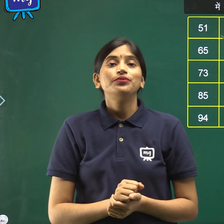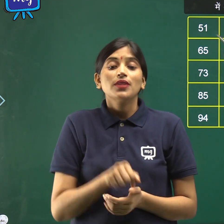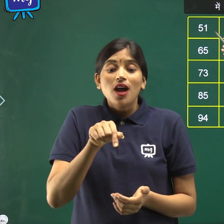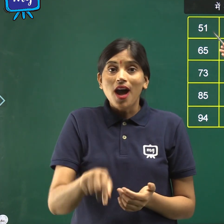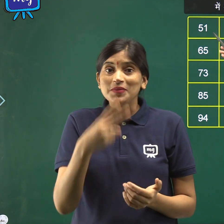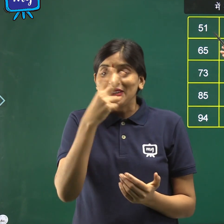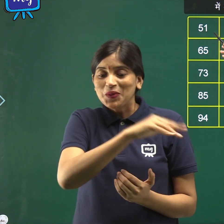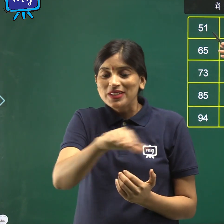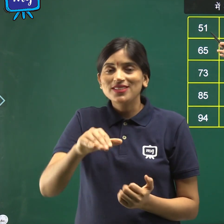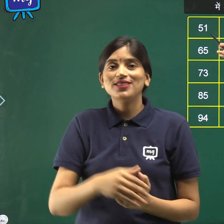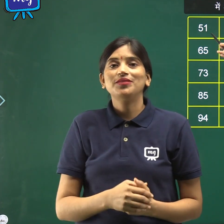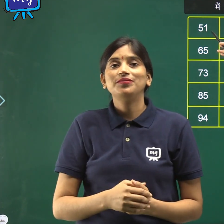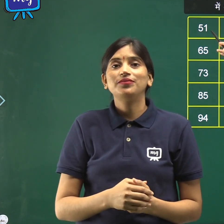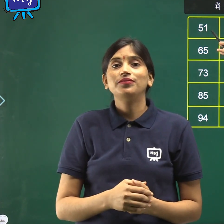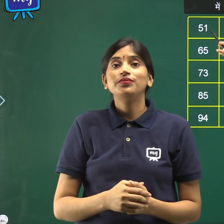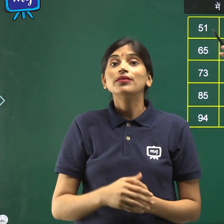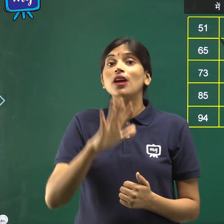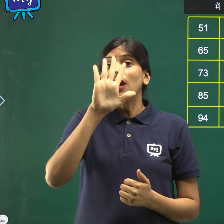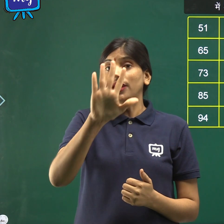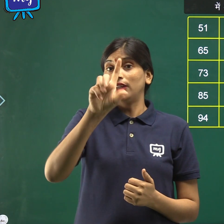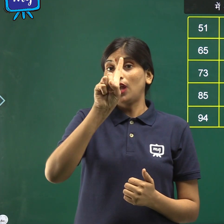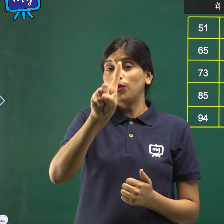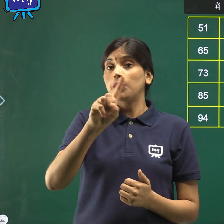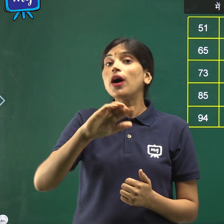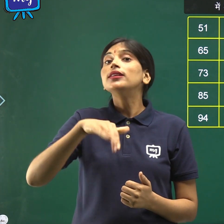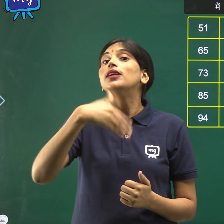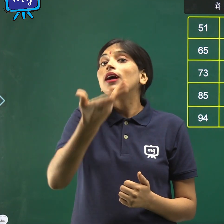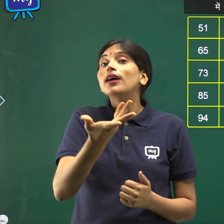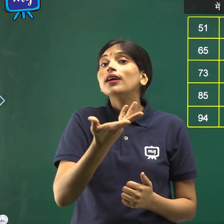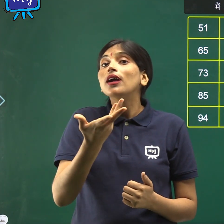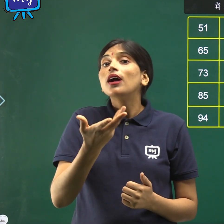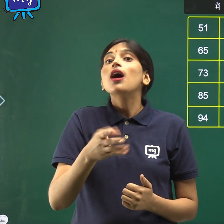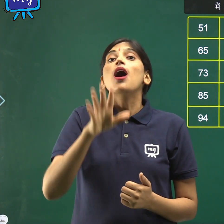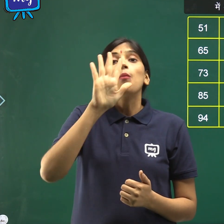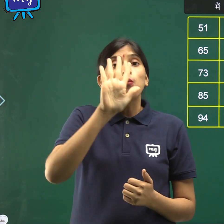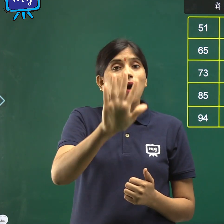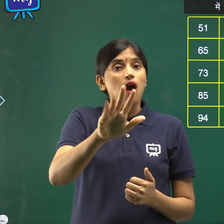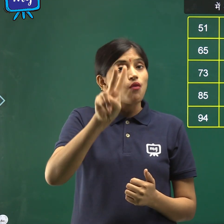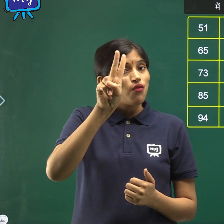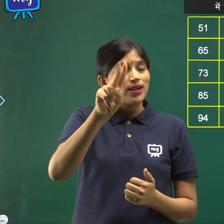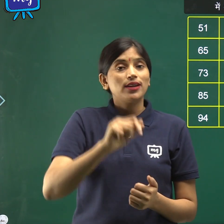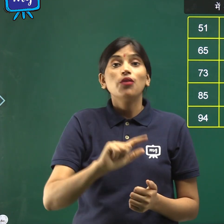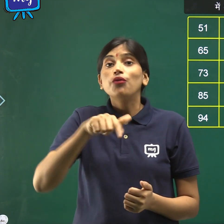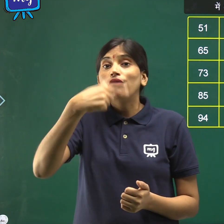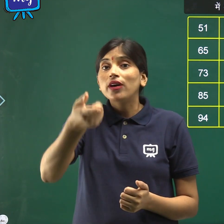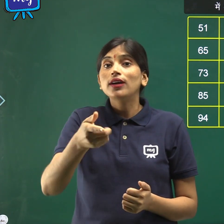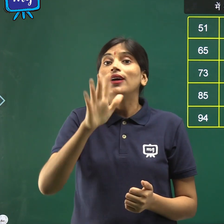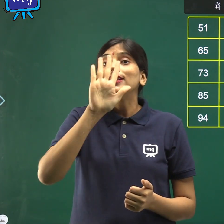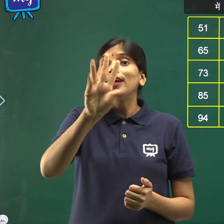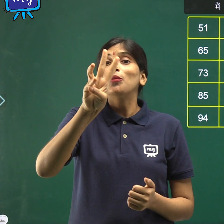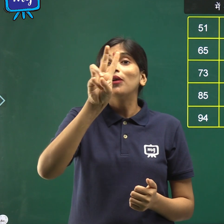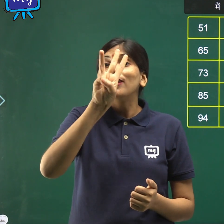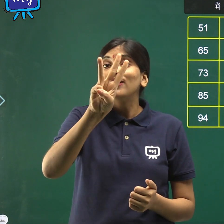देखो बच्चों, 51, 51 के बाद कितने हैं? 52, फिर